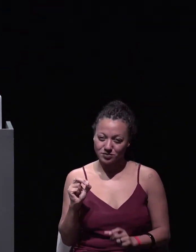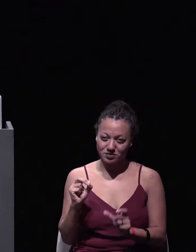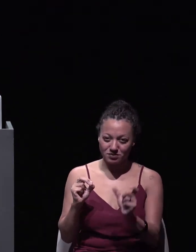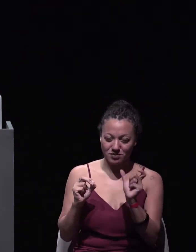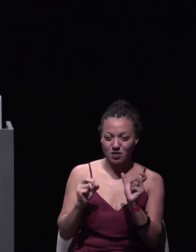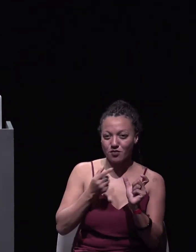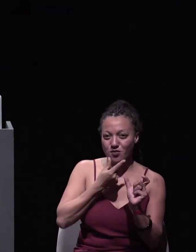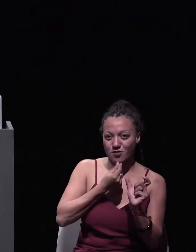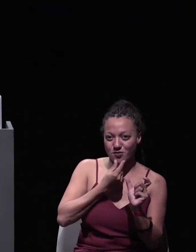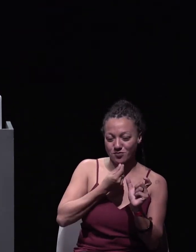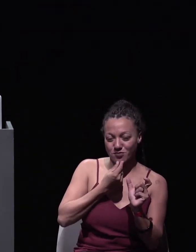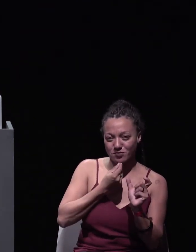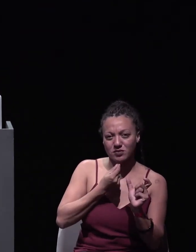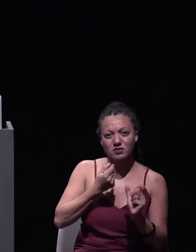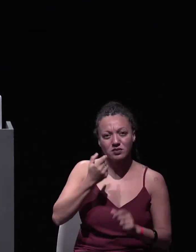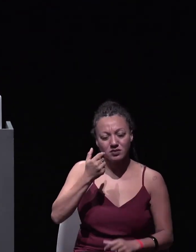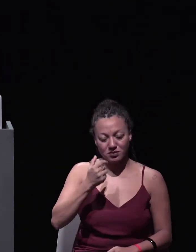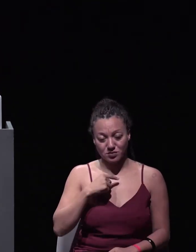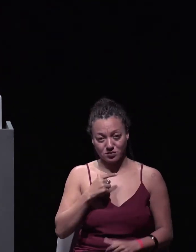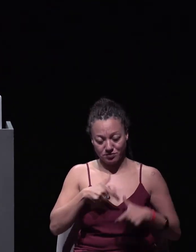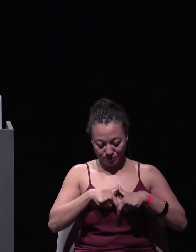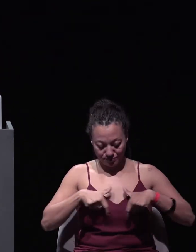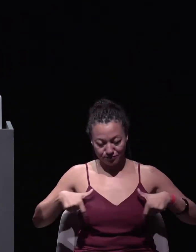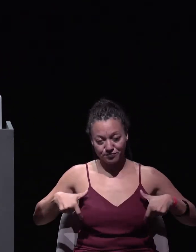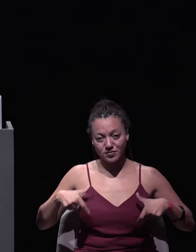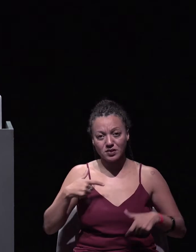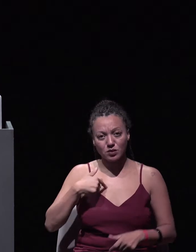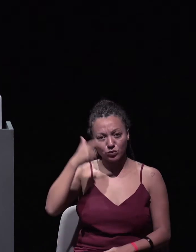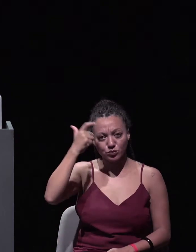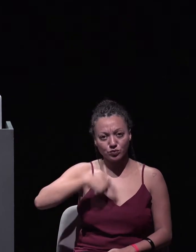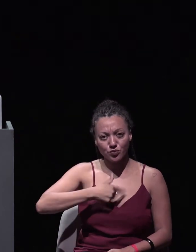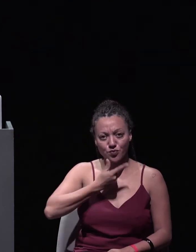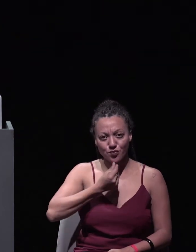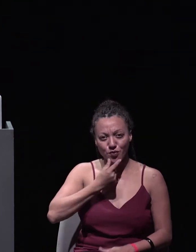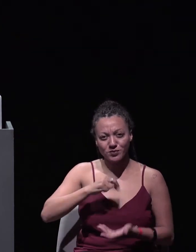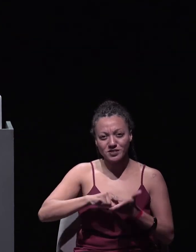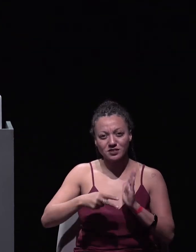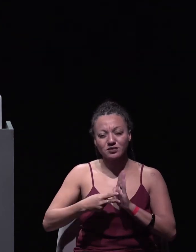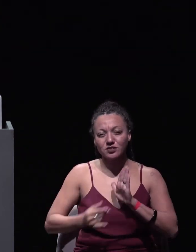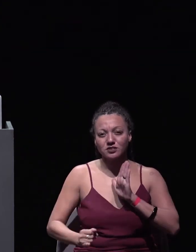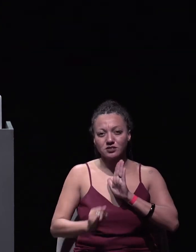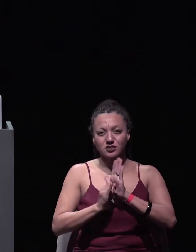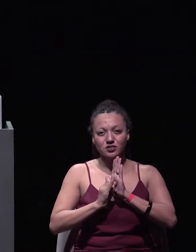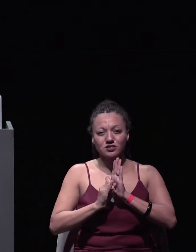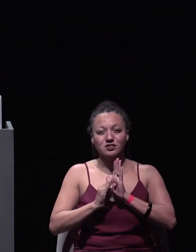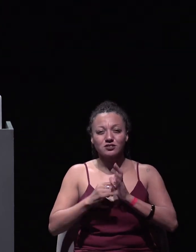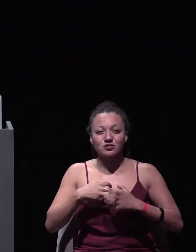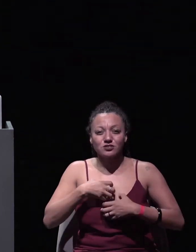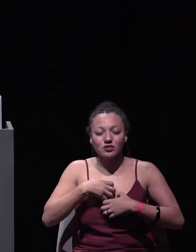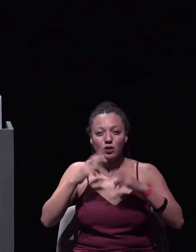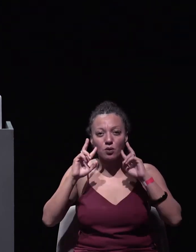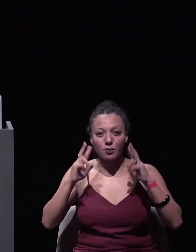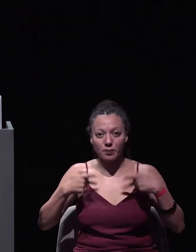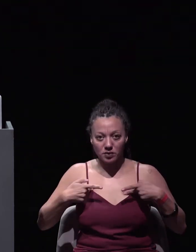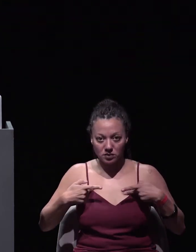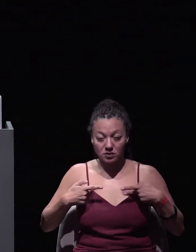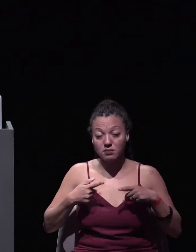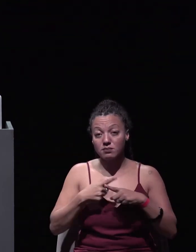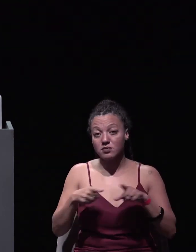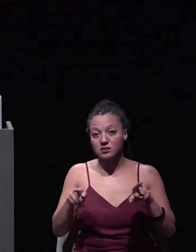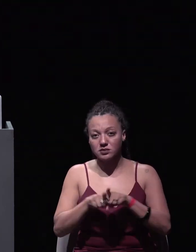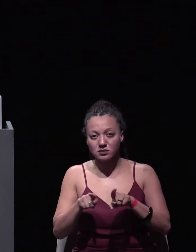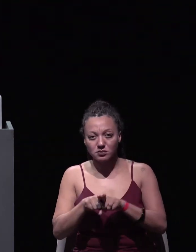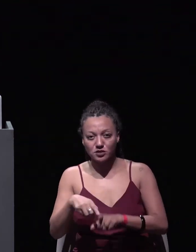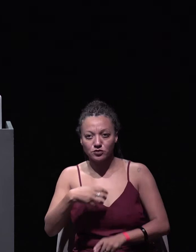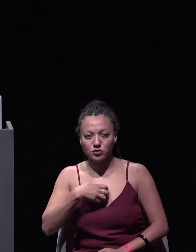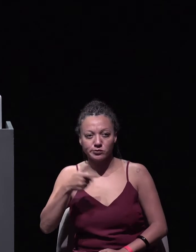Então, essa frase, eu sou um homem, tinha esse desejo de projetar uma identidade humanizada e afirmativa, mas